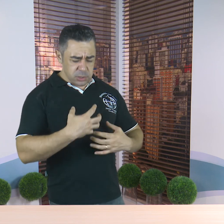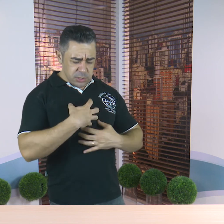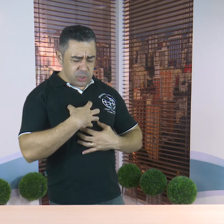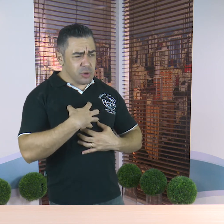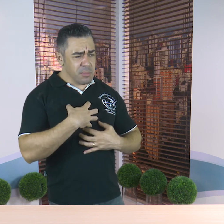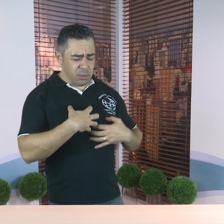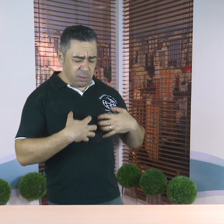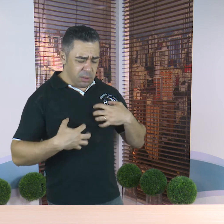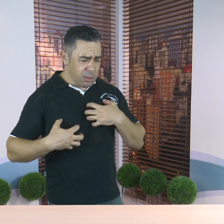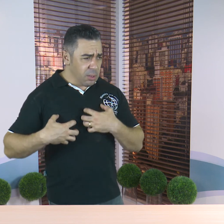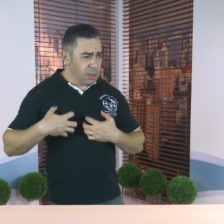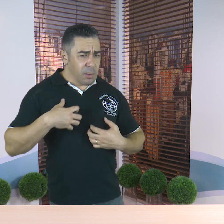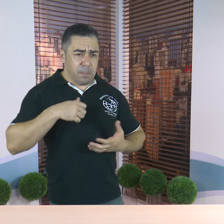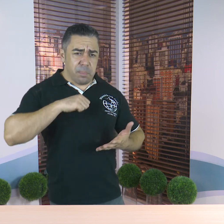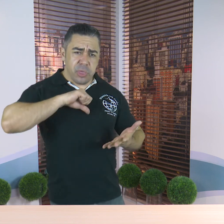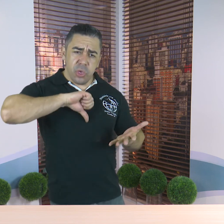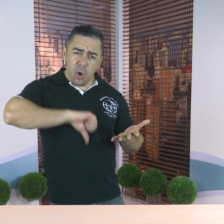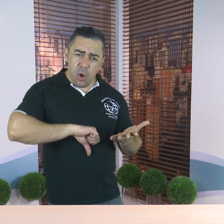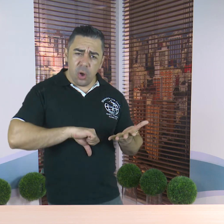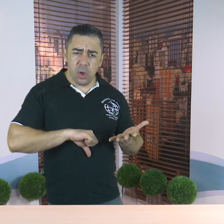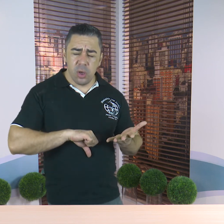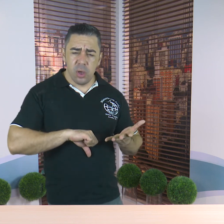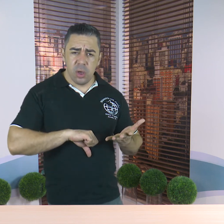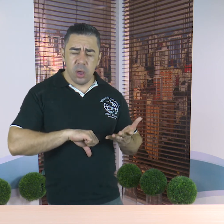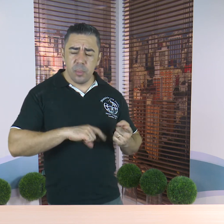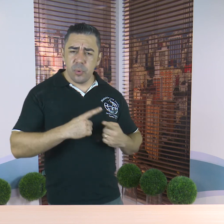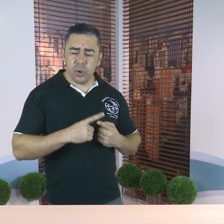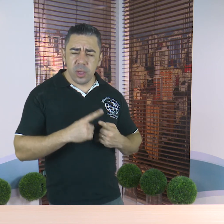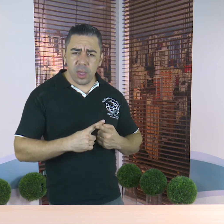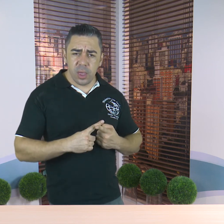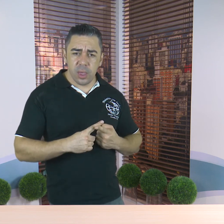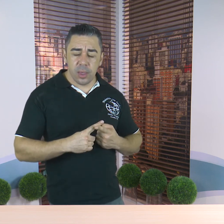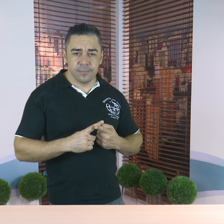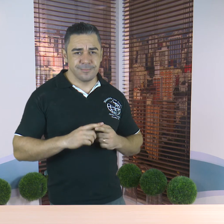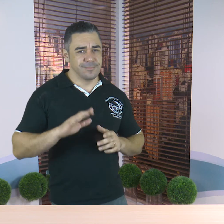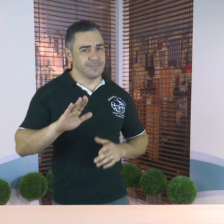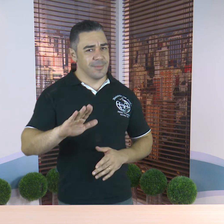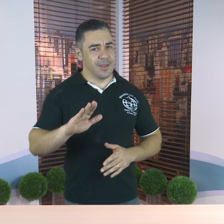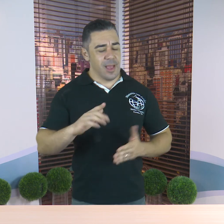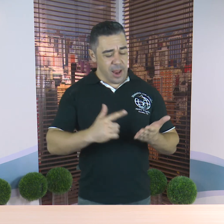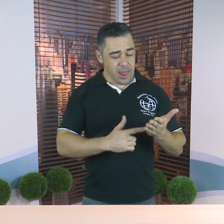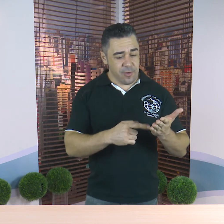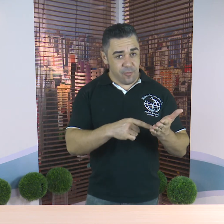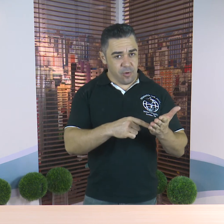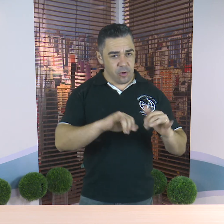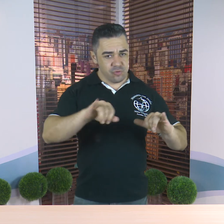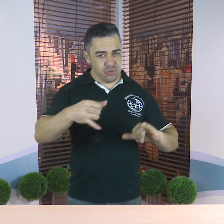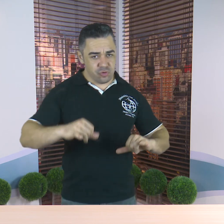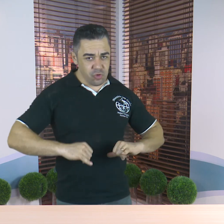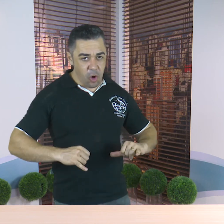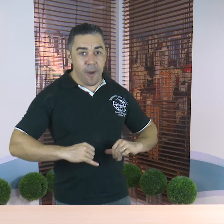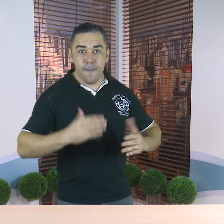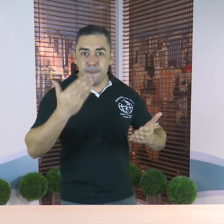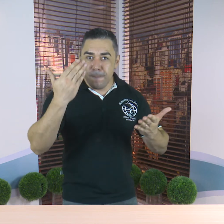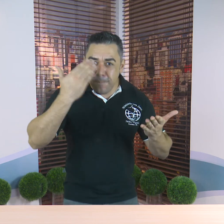não melhores, depois de ouvir os seus discursos? O livro de Jó não é apenas uma testemunha da dignidade